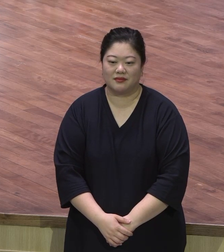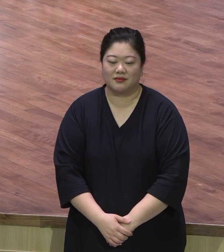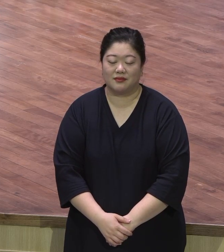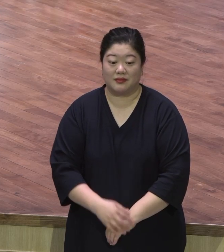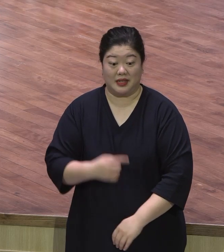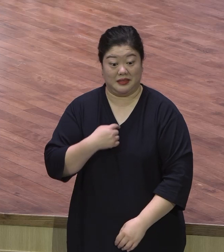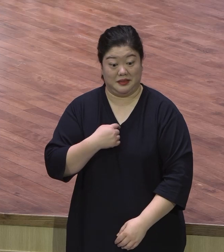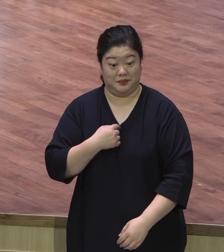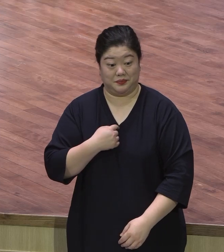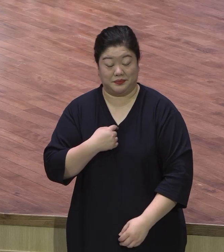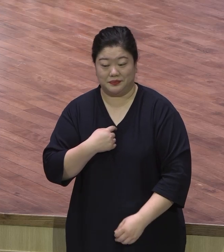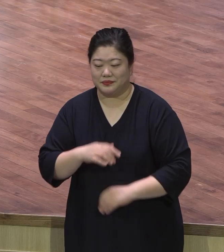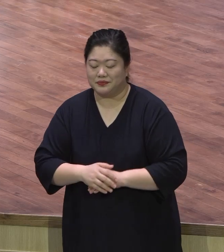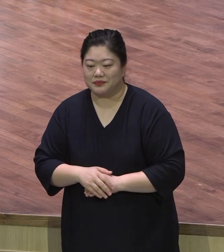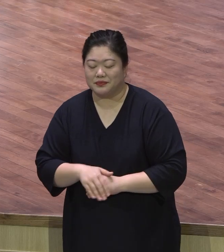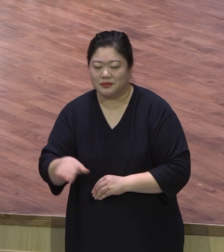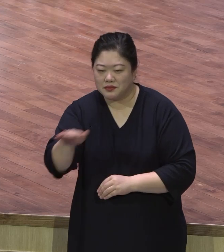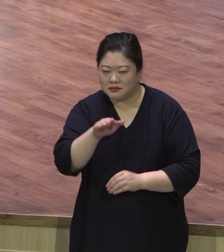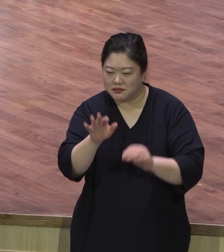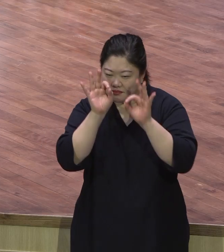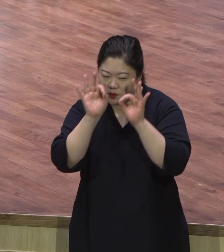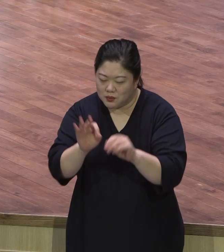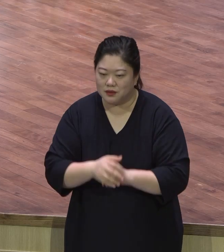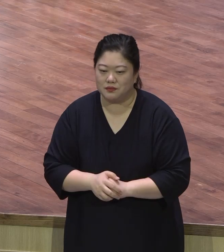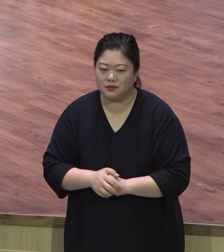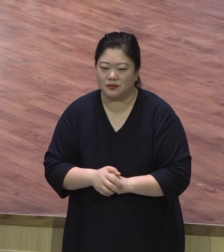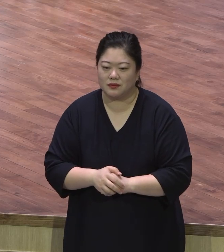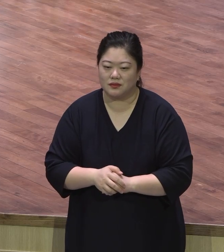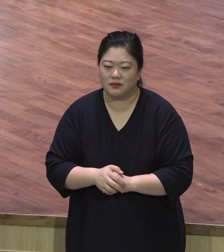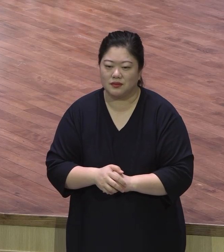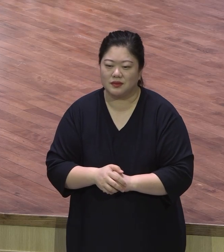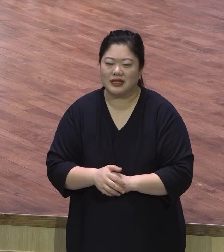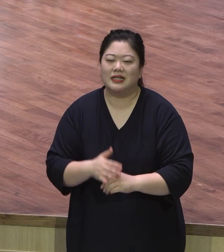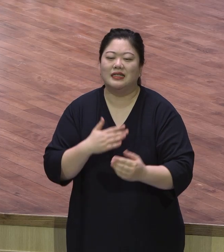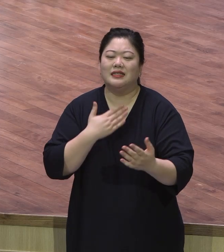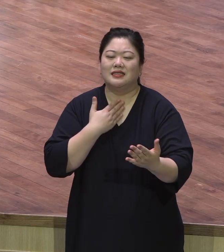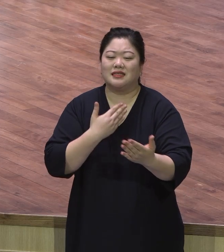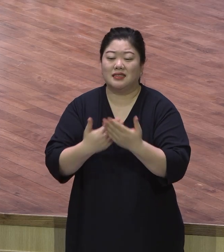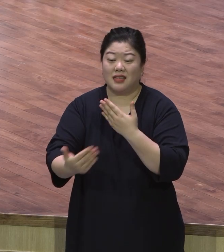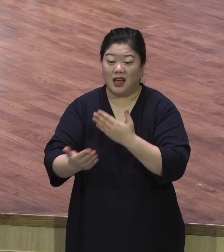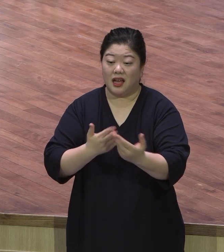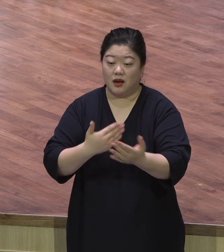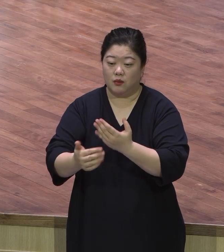하나님이 축복하시는 사실들을 처음한 분들이 좀 나와야 되겠다